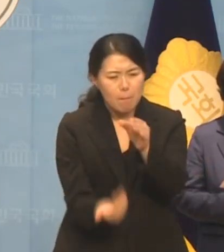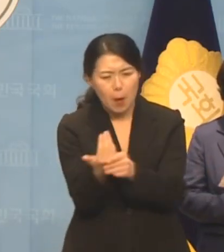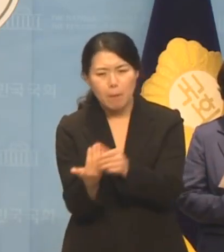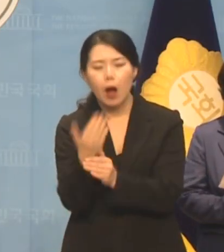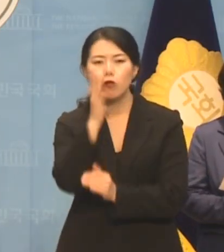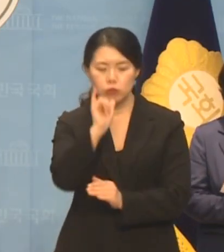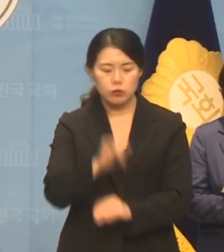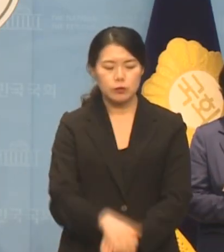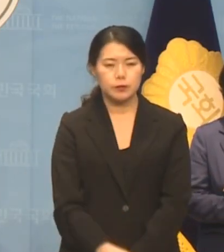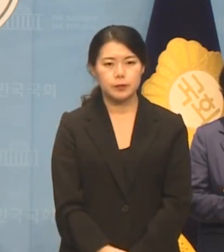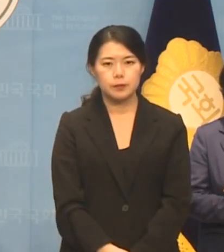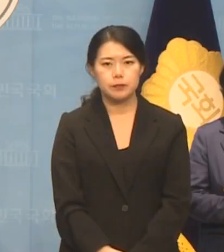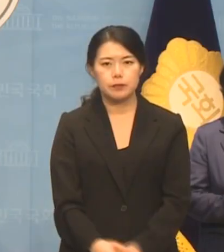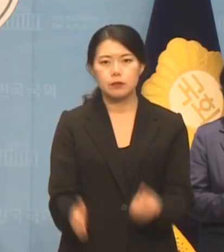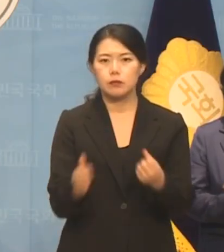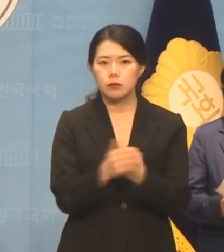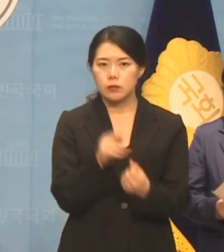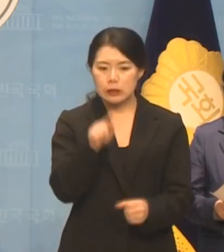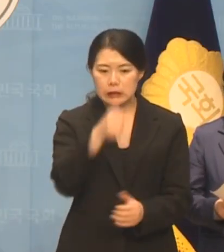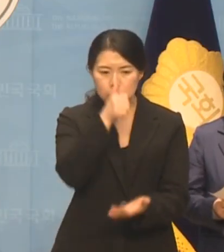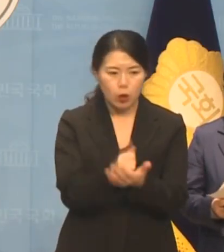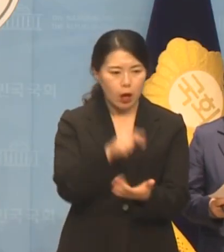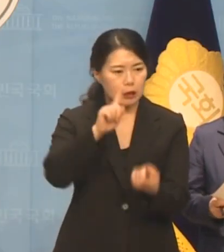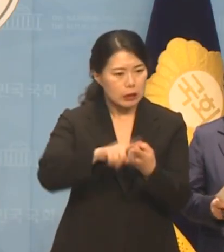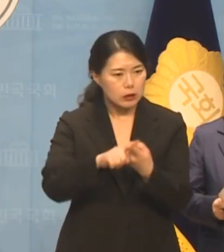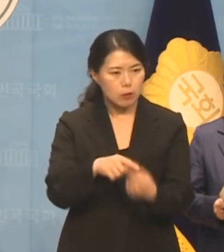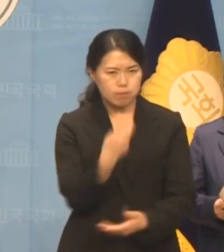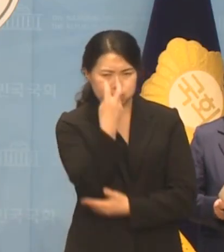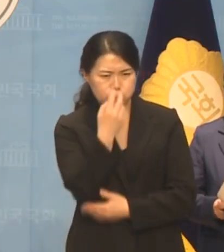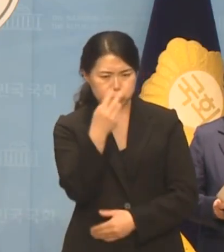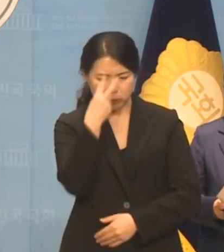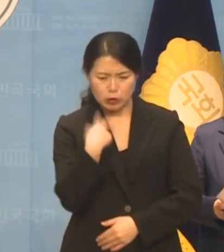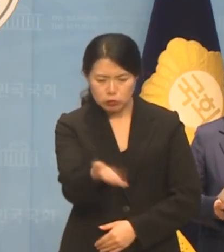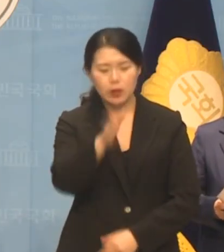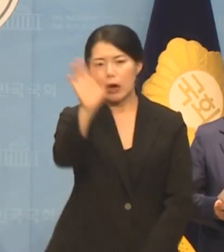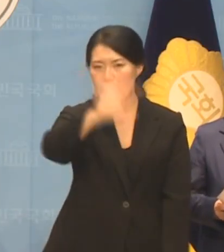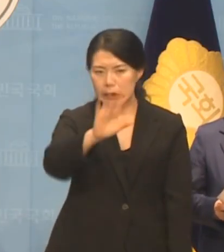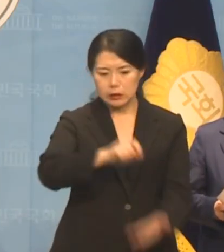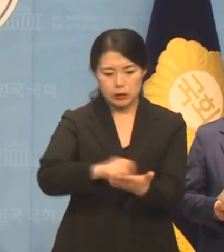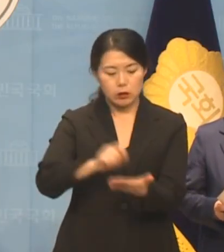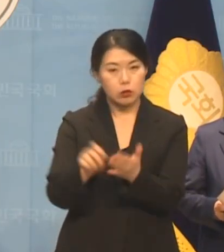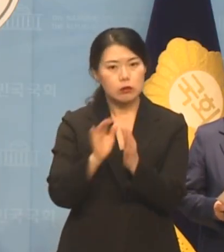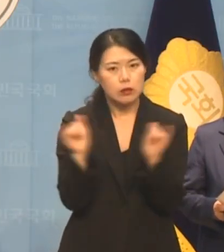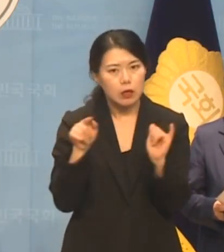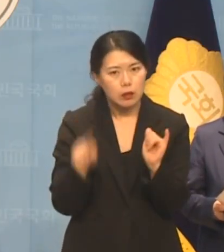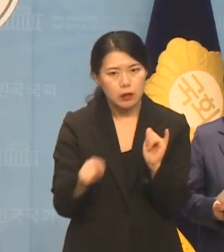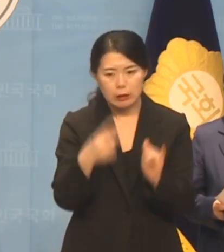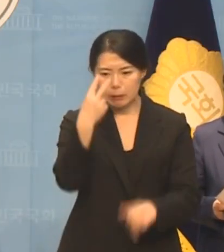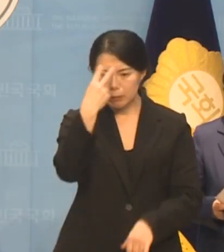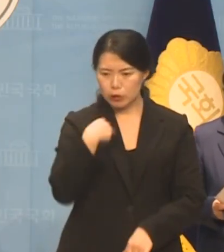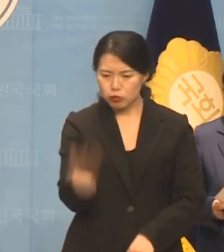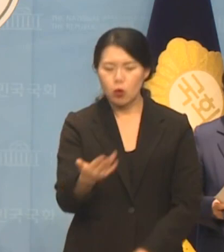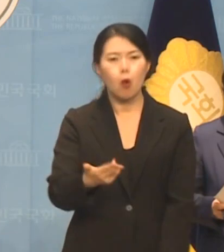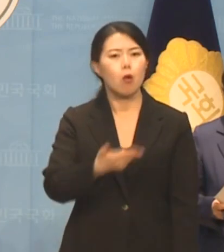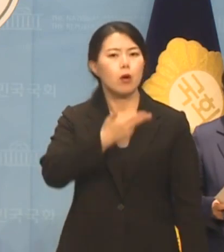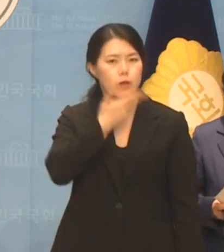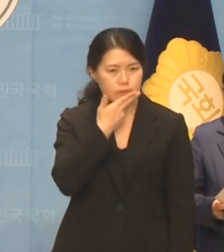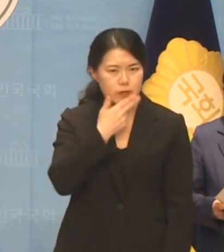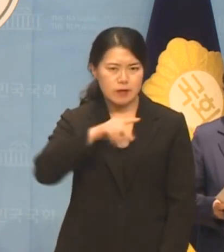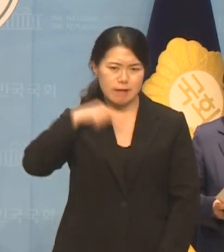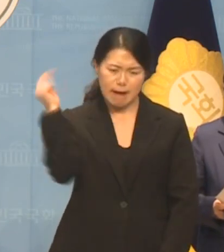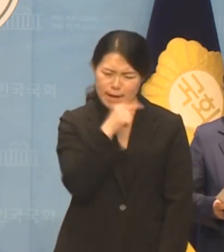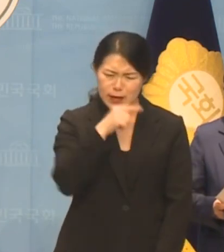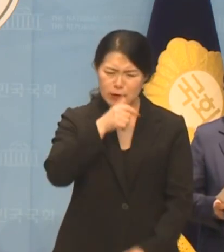중대한 범죄입니다. 이러한 범죄 행위에 대해 결코 좌시하지 않을 것이며 작성자에게는 어떠한 선처도 없이 강력한